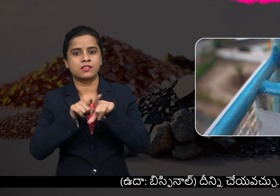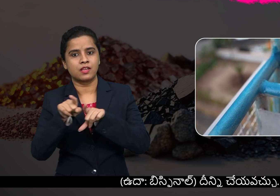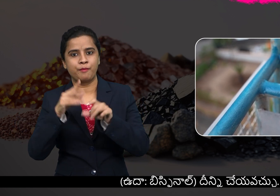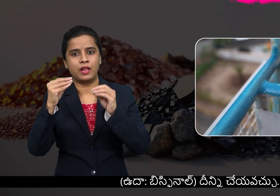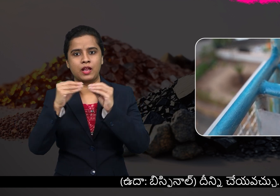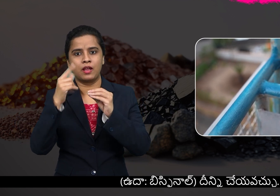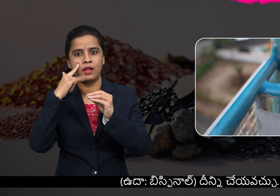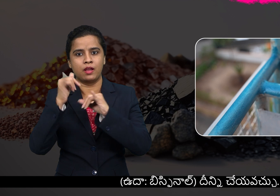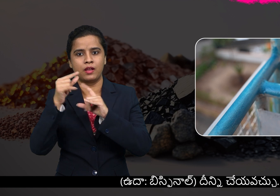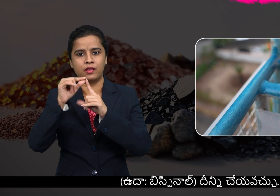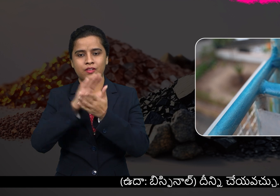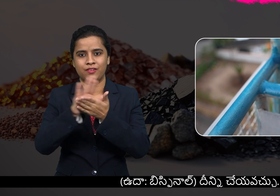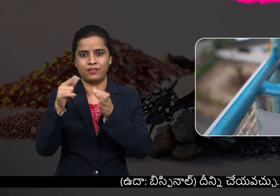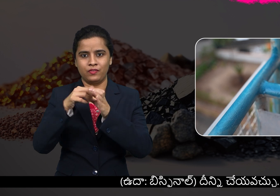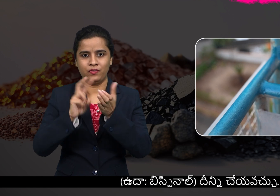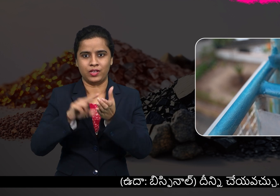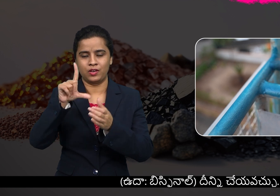చేయవచ్చు.